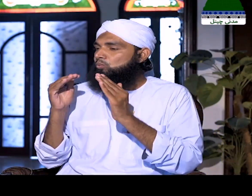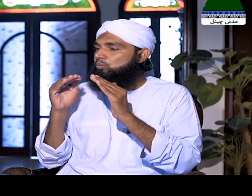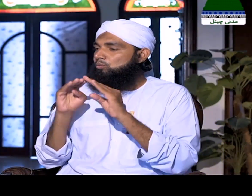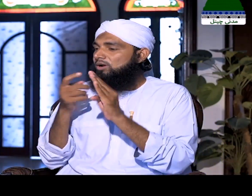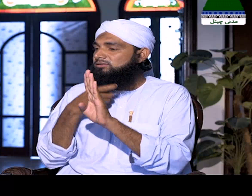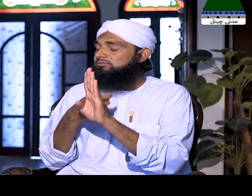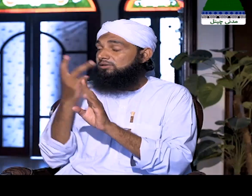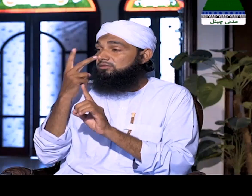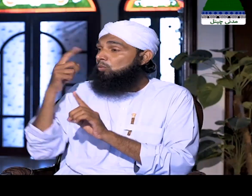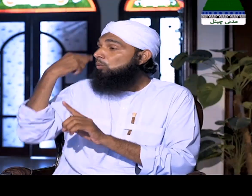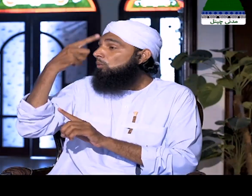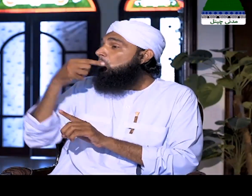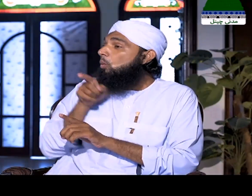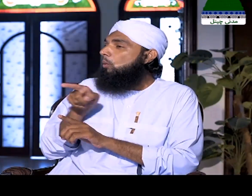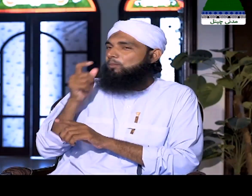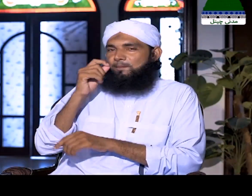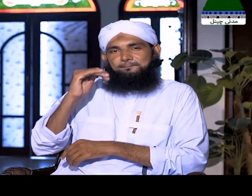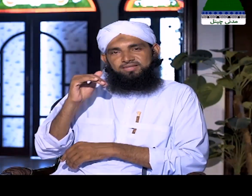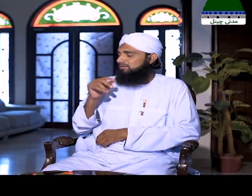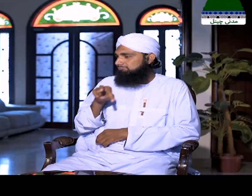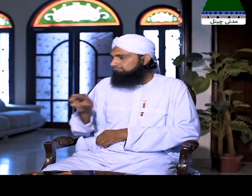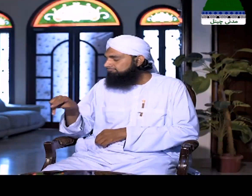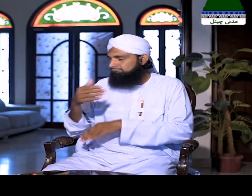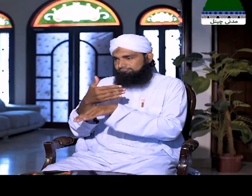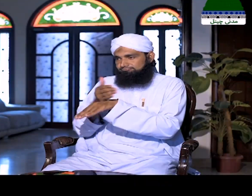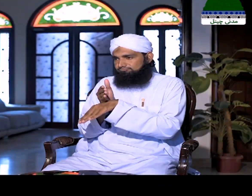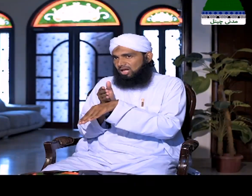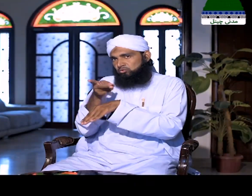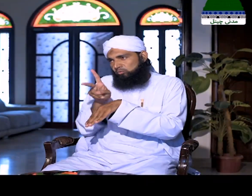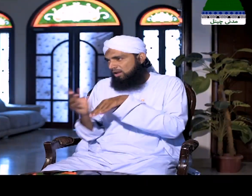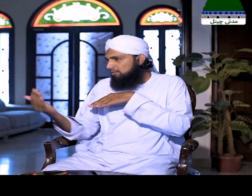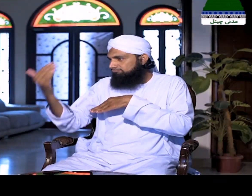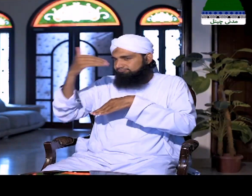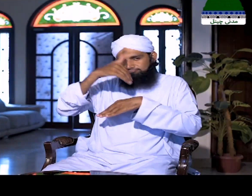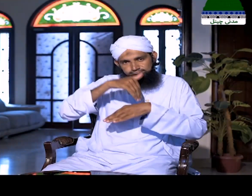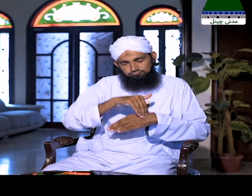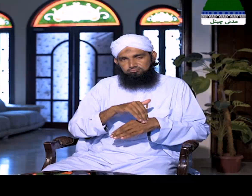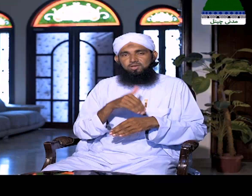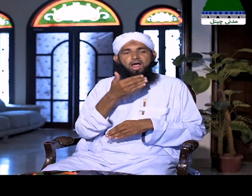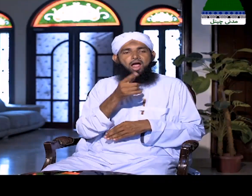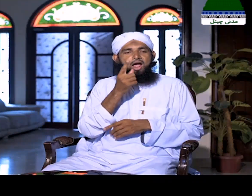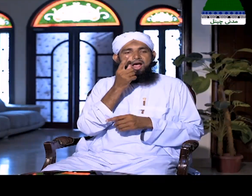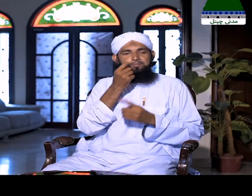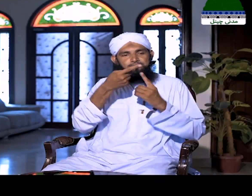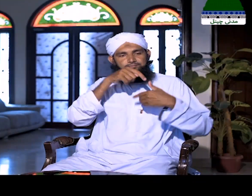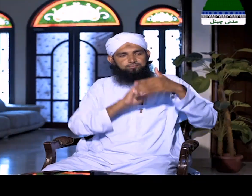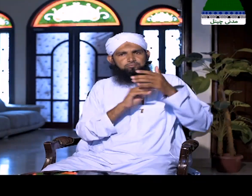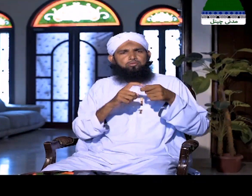ہے۔ بچہ باہر گیا اور کچھ دیر بعد آپ کی بارگاہ میں حاضر ہوا۔ آپ رحمۃ اللہ علیہ نے پوچھا کون